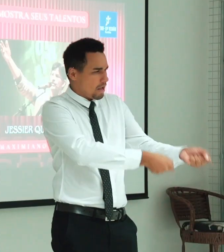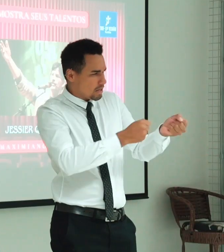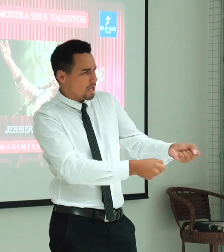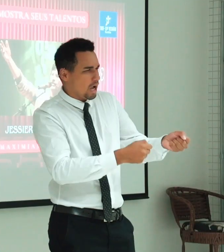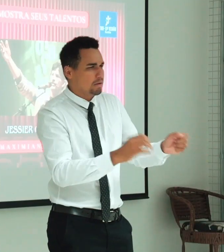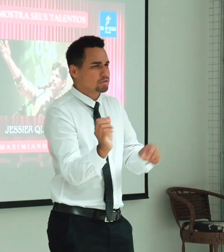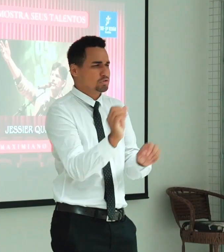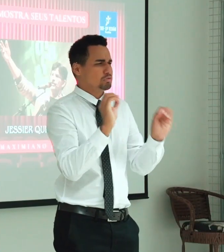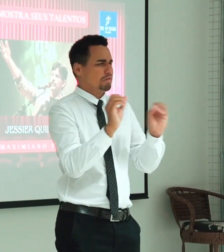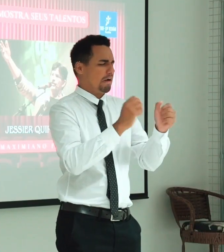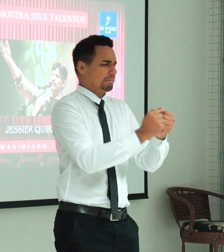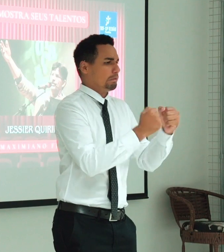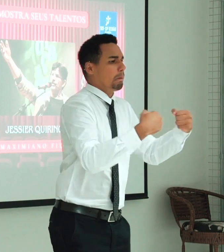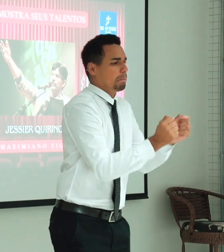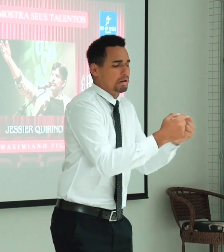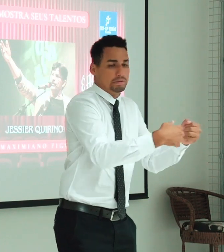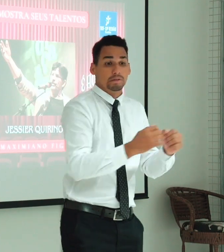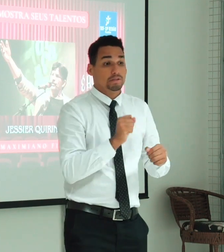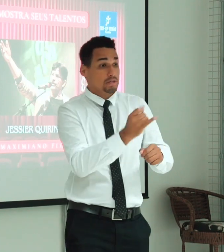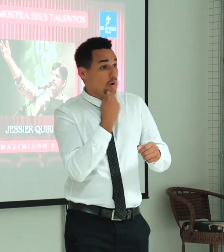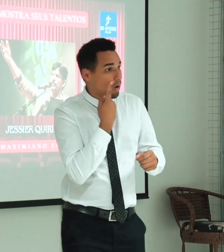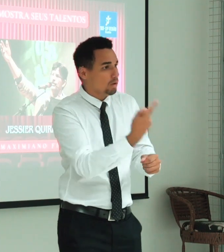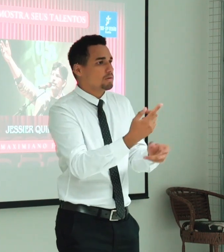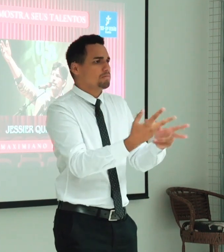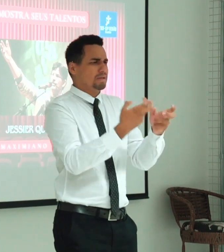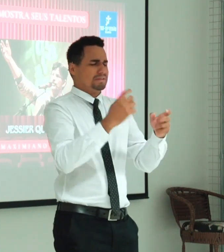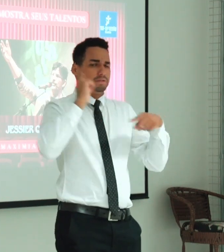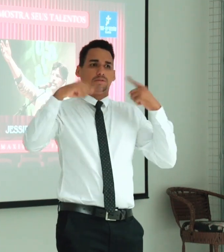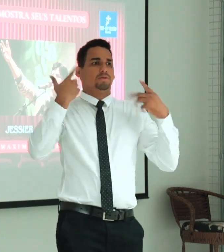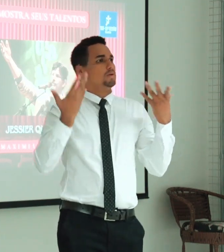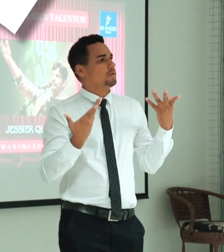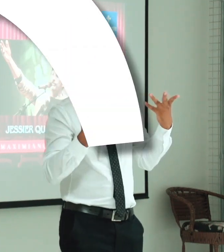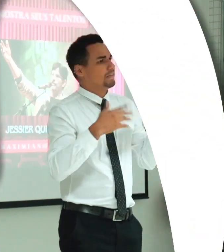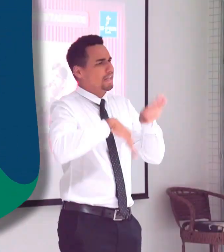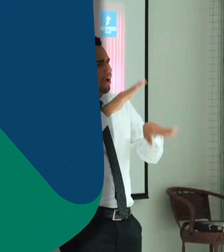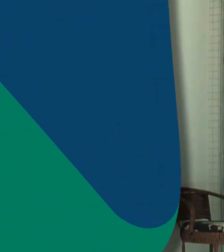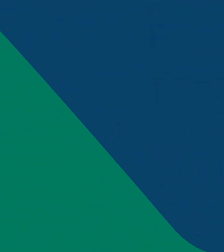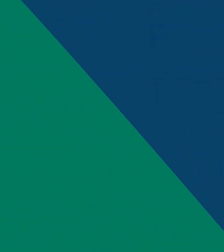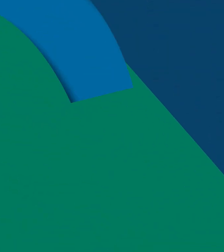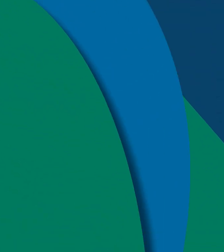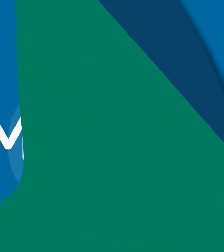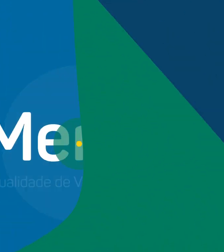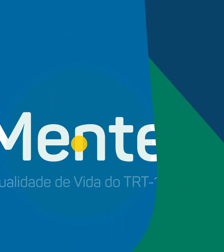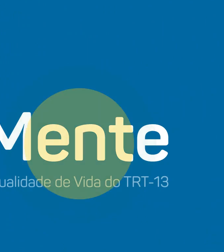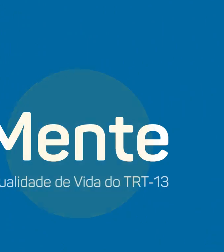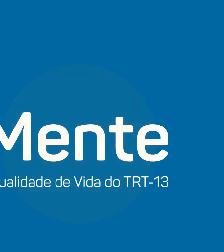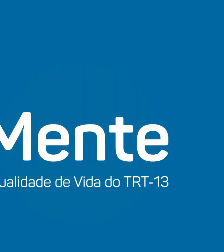Gessie Quirino abrilhantou o evento com um recital musical. Então, a doidiça que é capaz do matuto se endoidar.